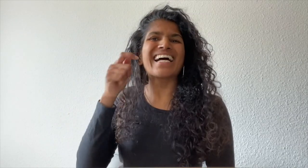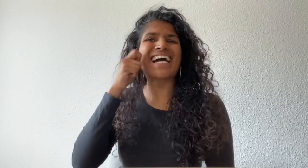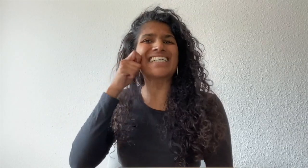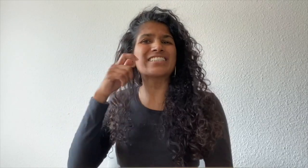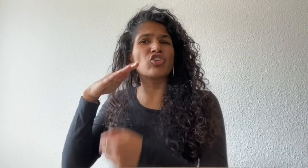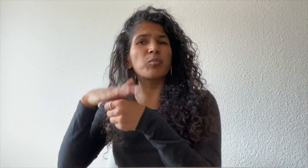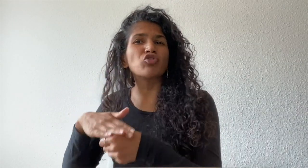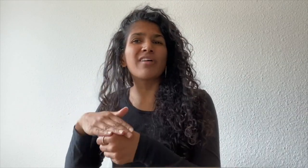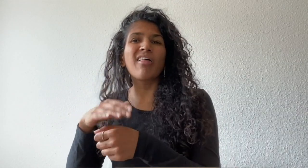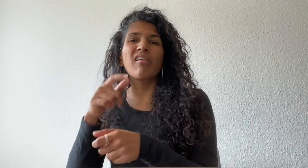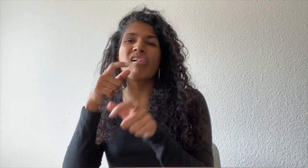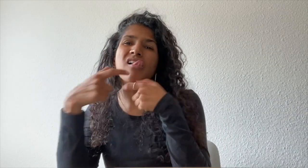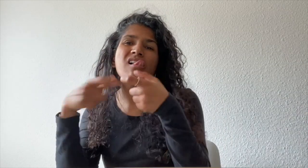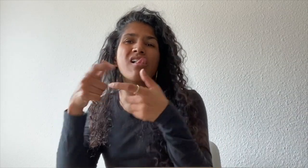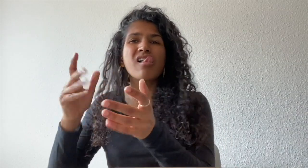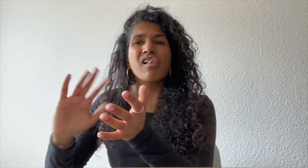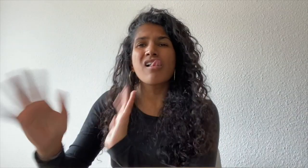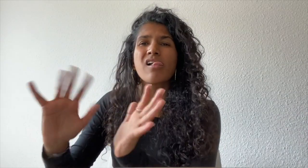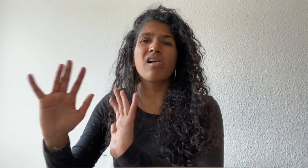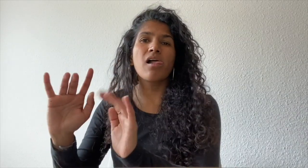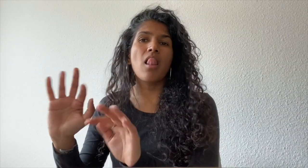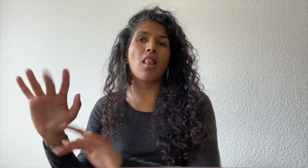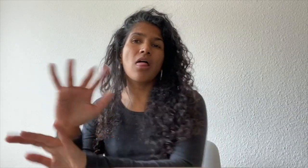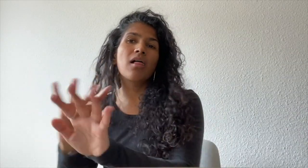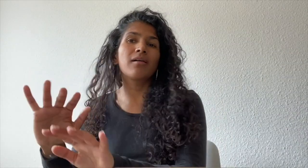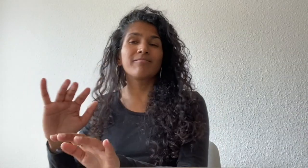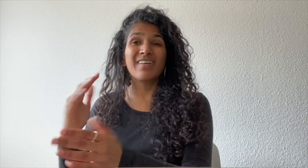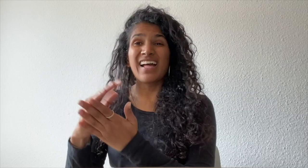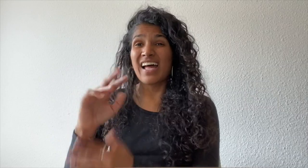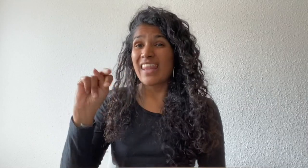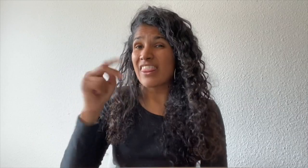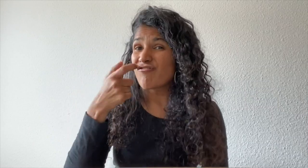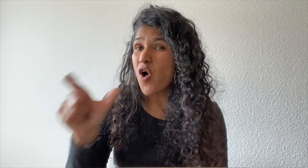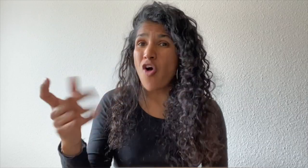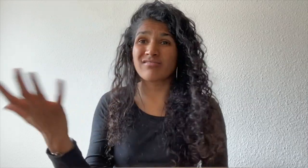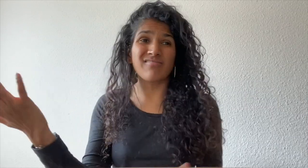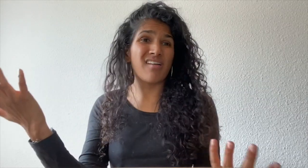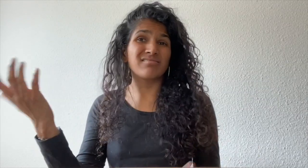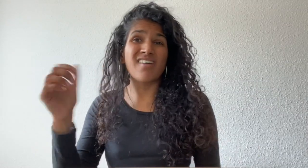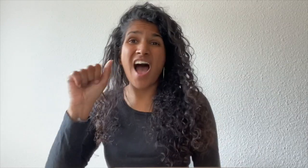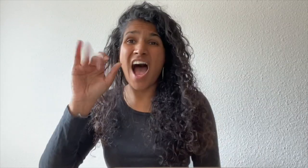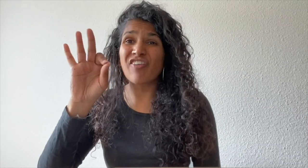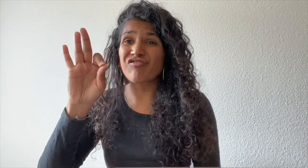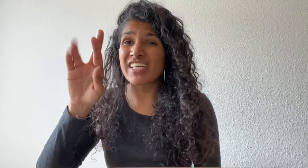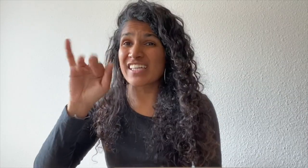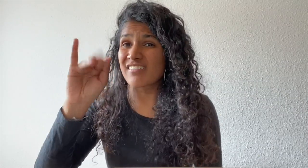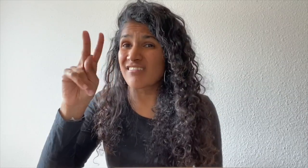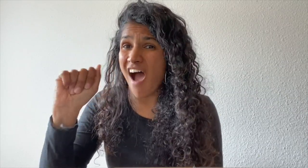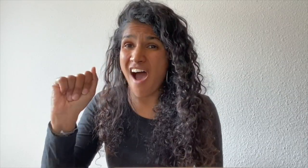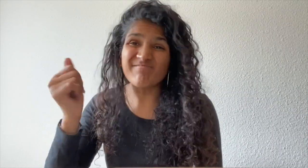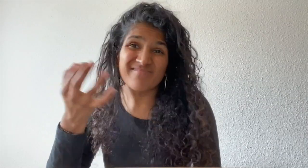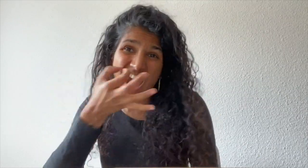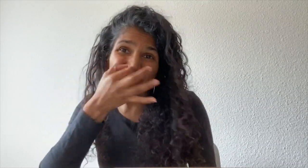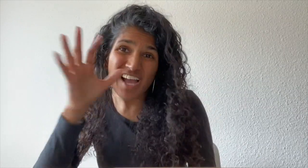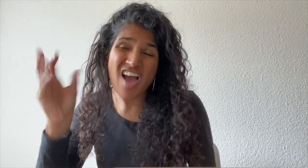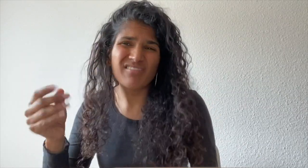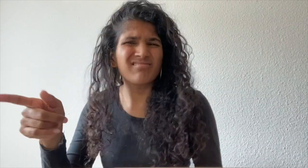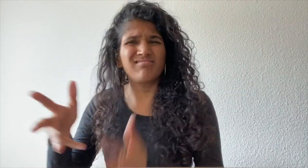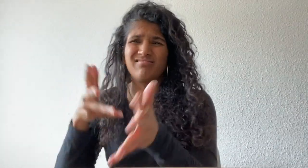Versuche bitte, ohne rassistisches Vokabular wie das N-Wort oder negativ konnotierte